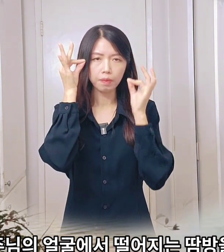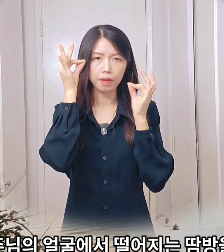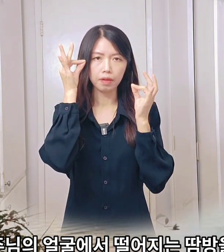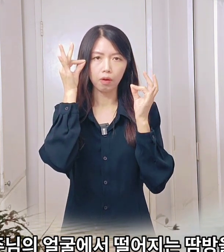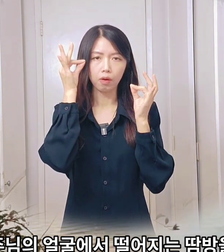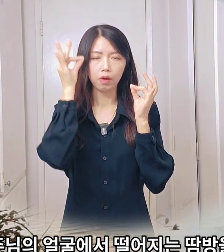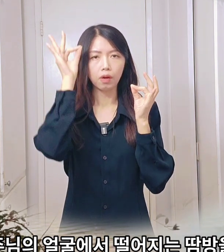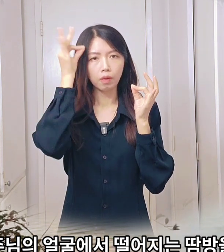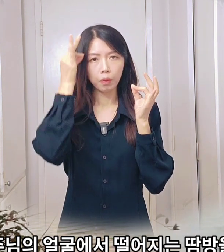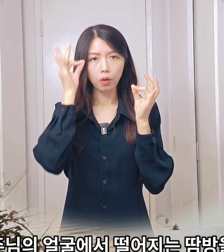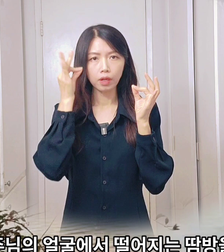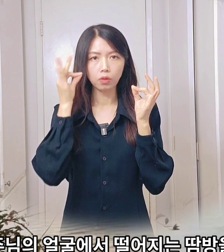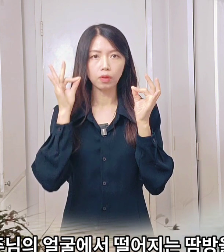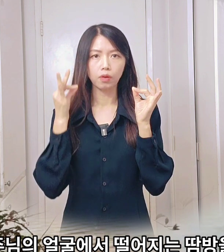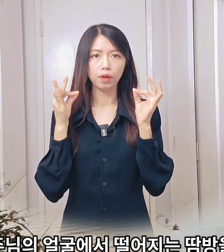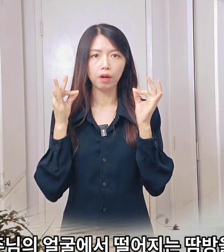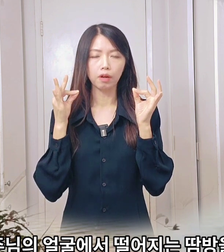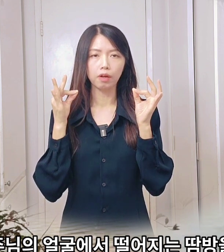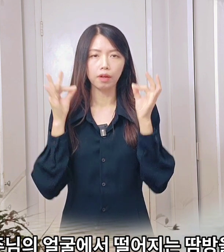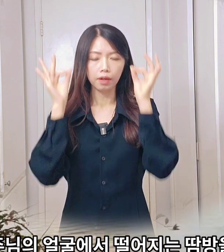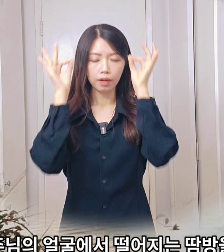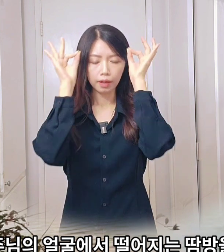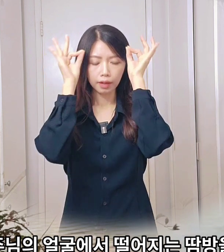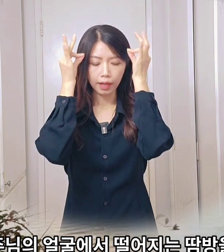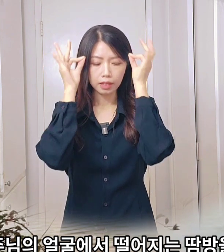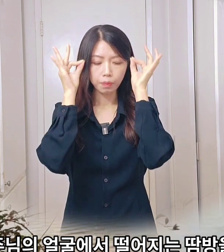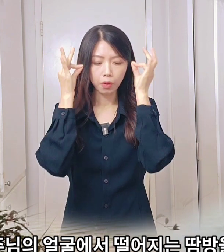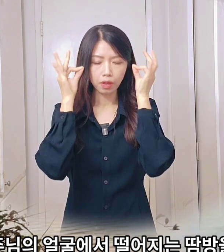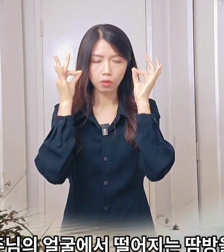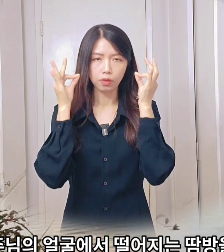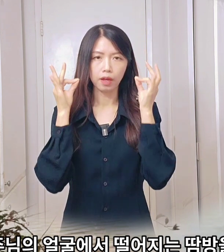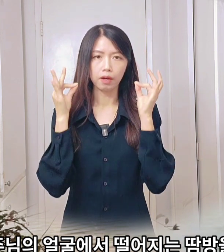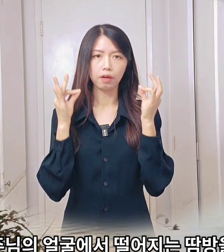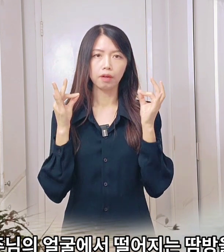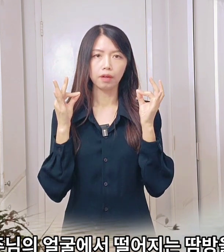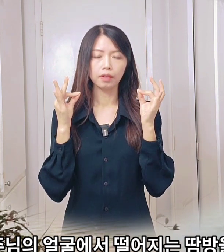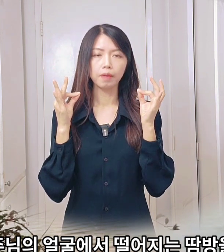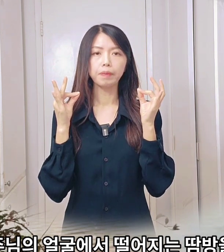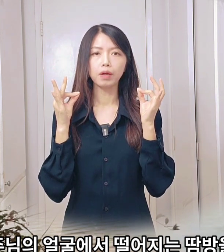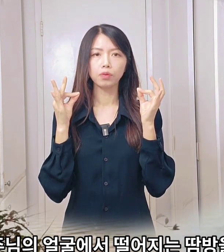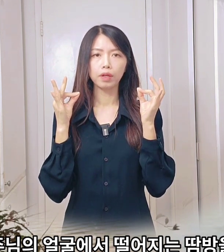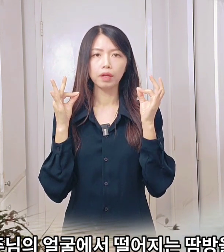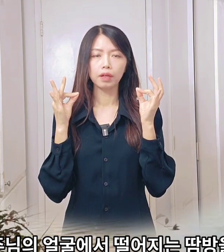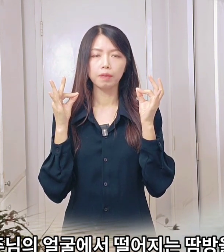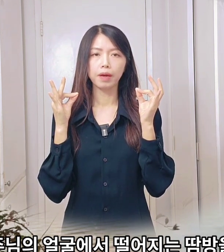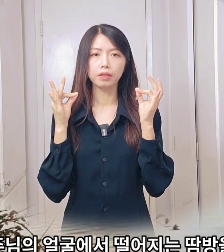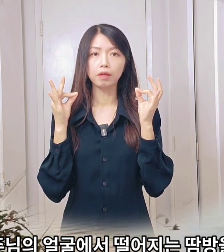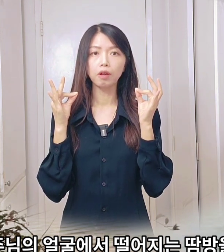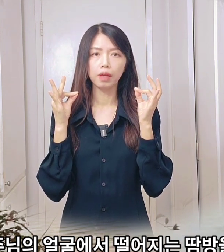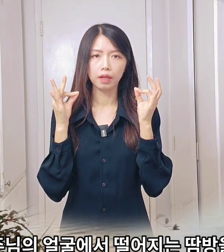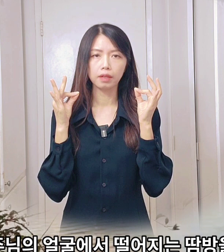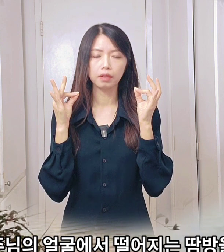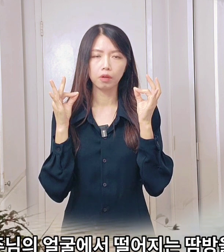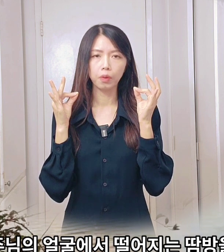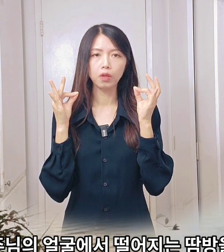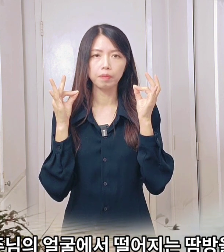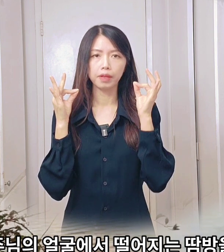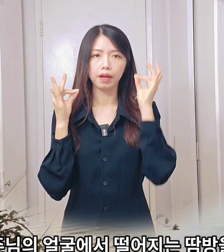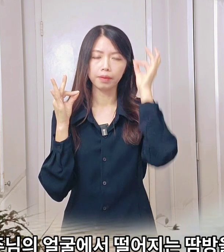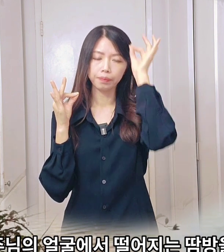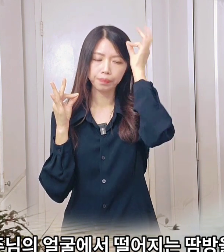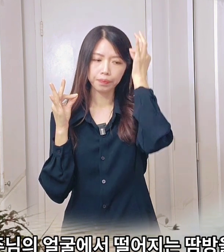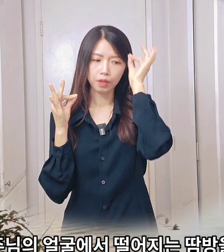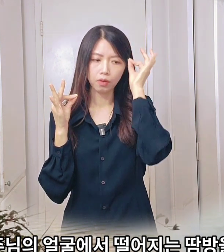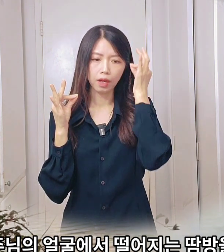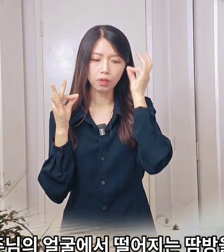손목을 흔들면서 표현하셔도 되고요. 같이 표현하셔도 돼요. 땀방울이 이마에서 흘러내리는 그런